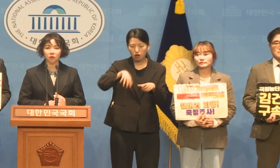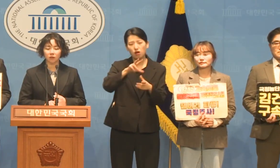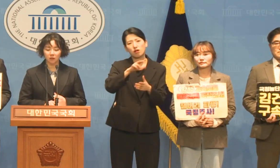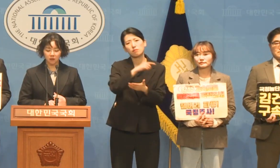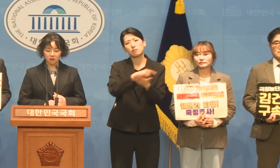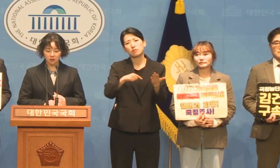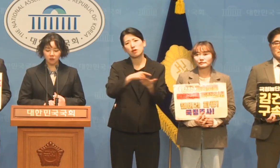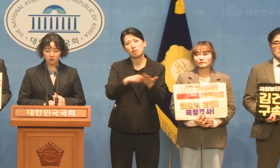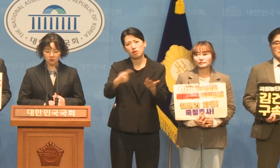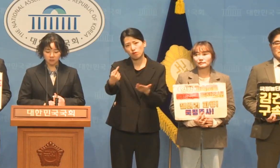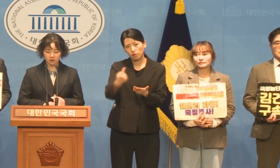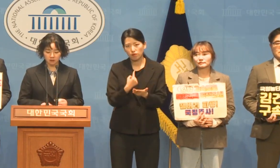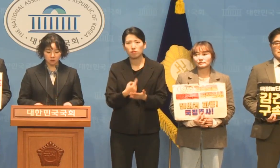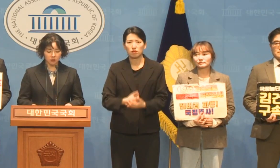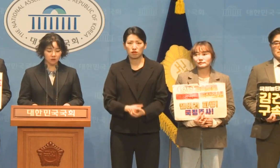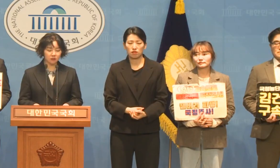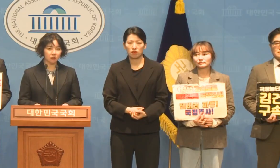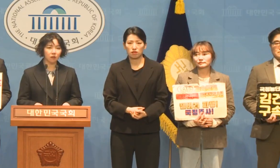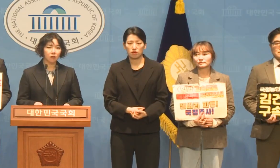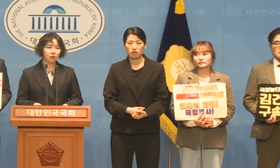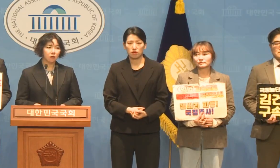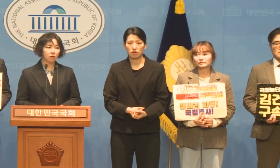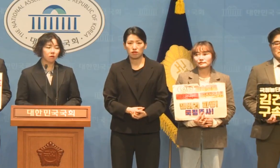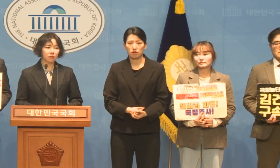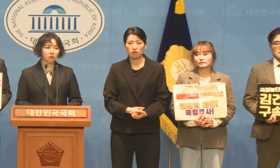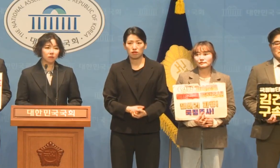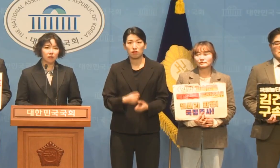미치는 그런 행위였습니다. 그래서 관련해서